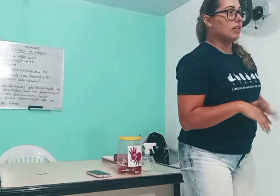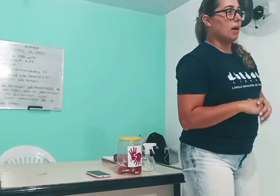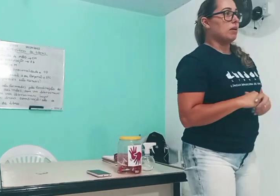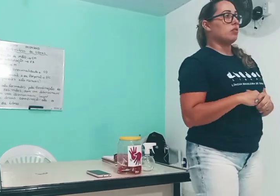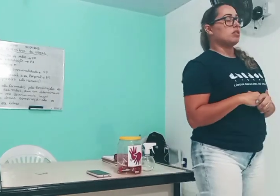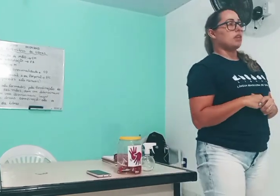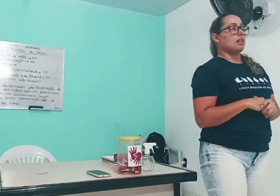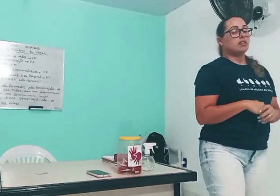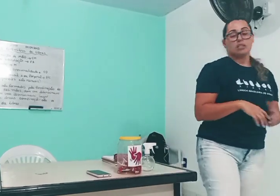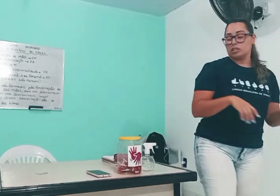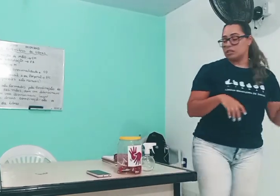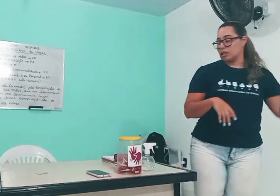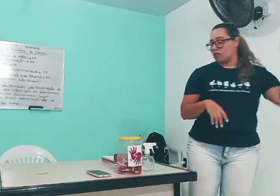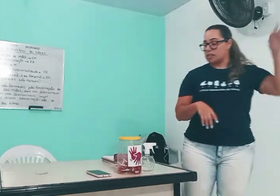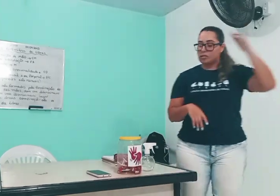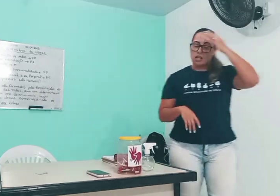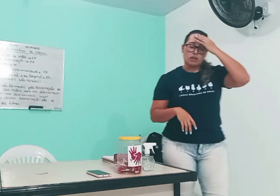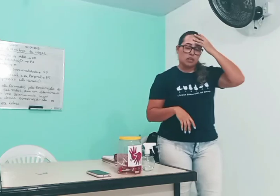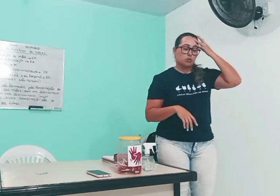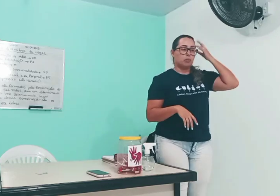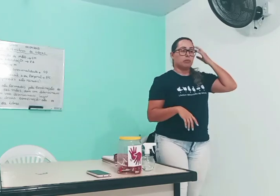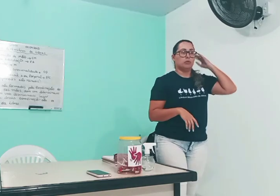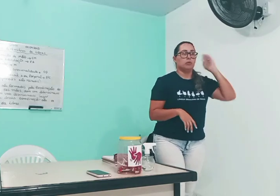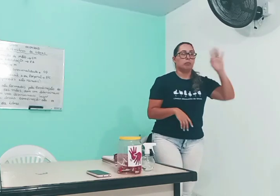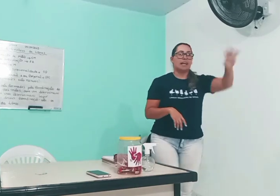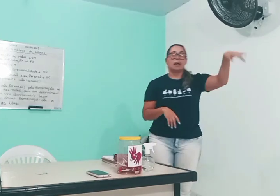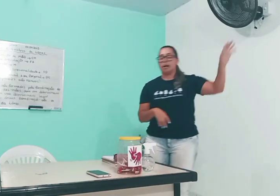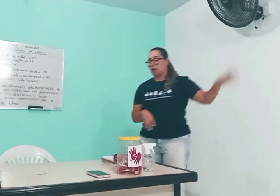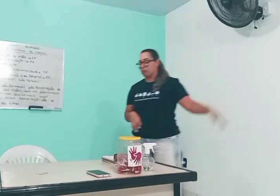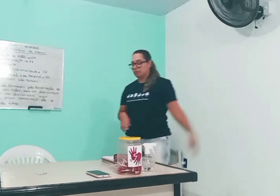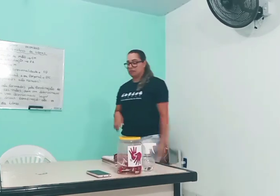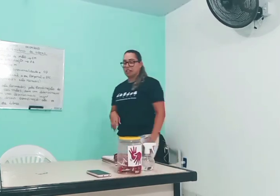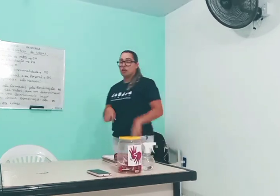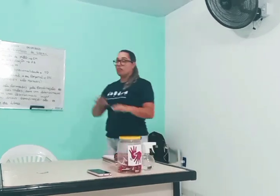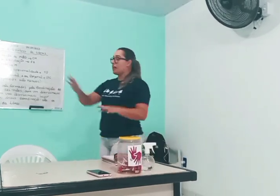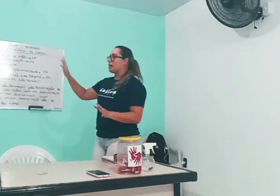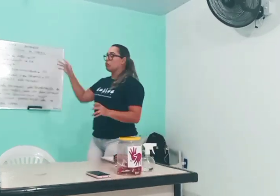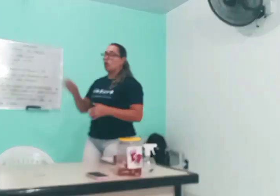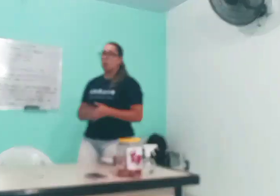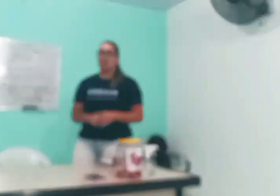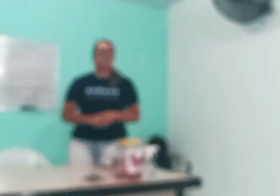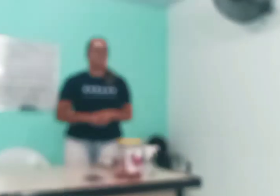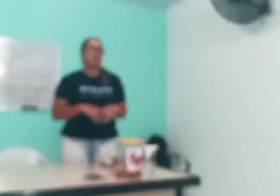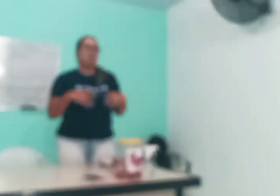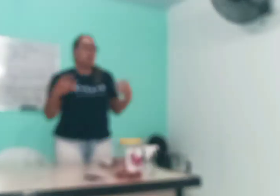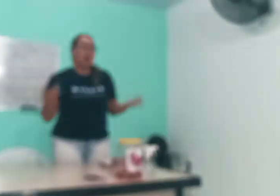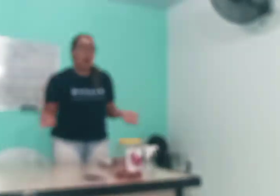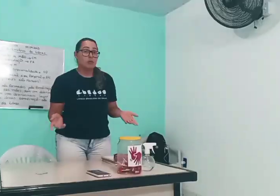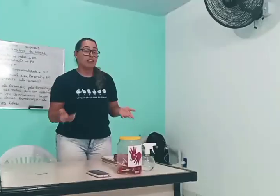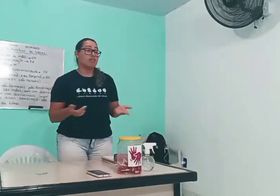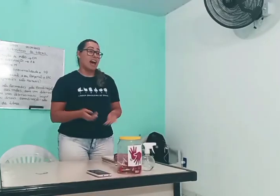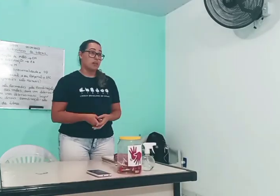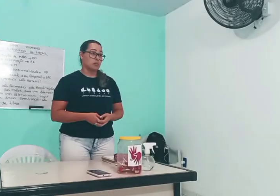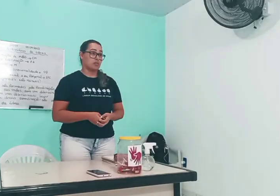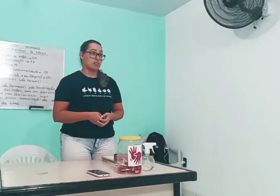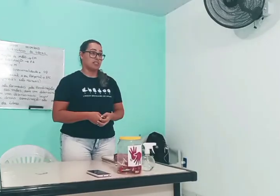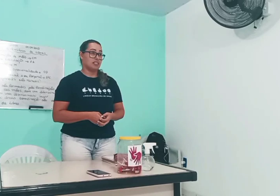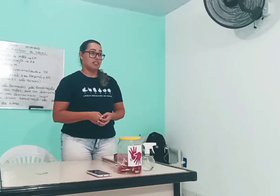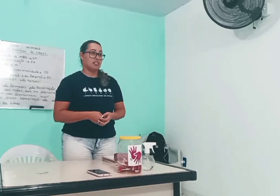para vocês, olha, gente, faz o sinal aí do P na mão. Eu nem falei o nome, aí você, mas qual? Tem vários.